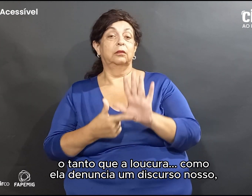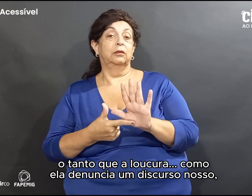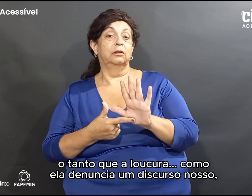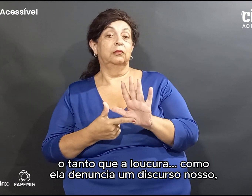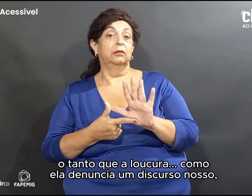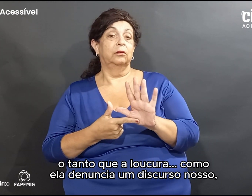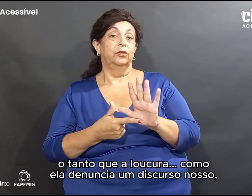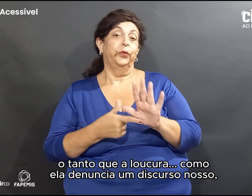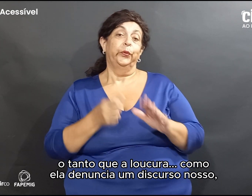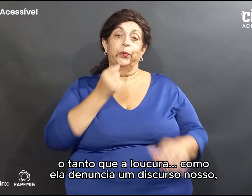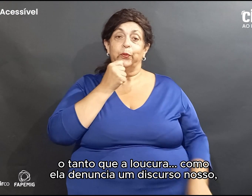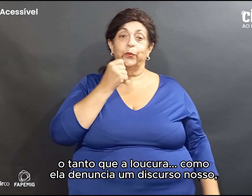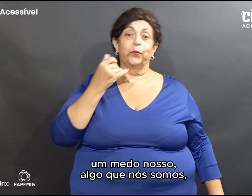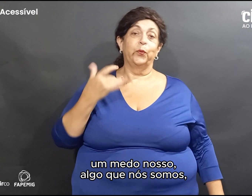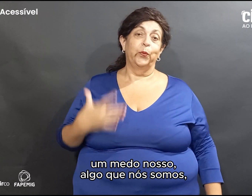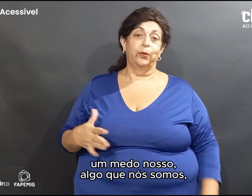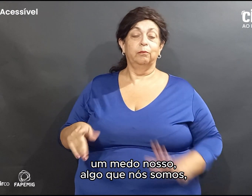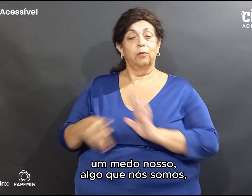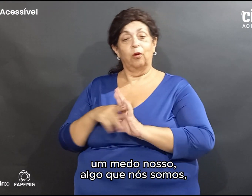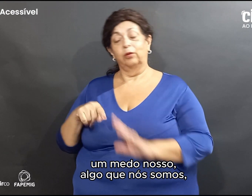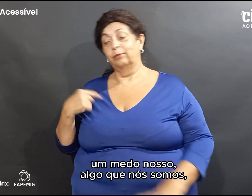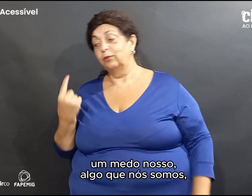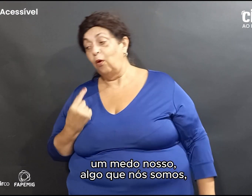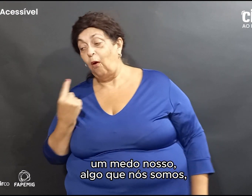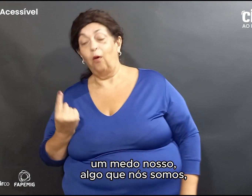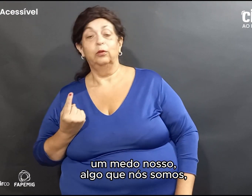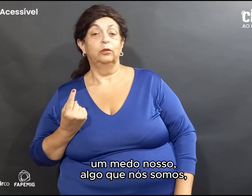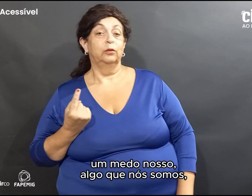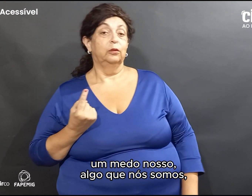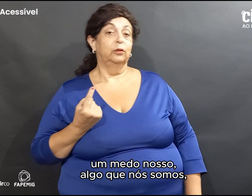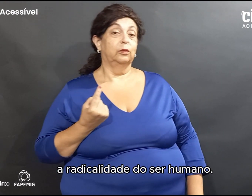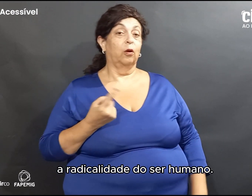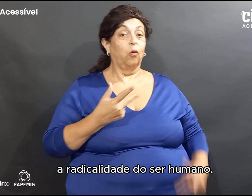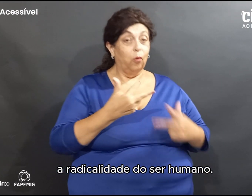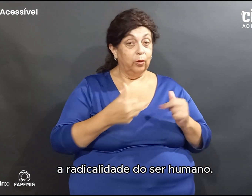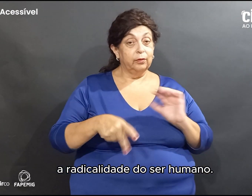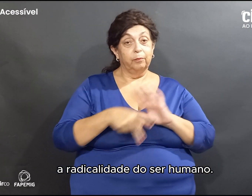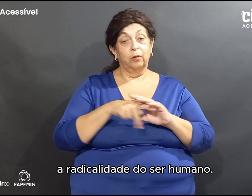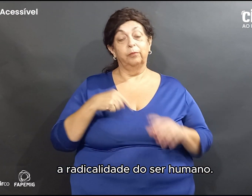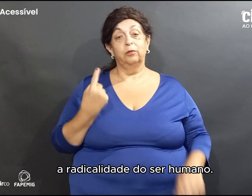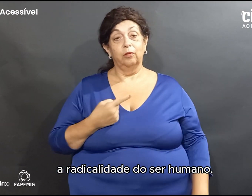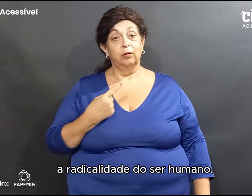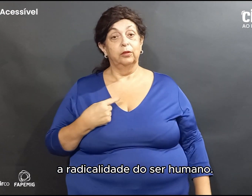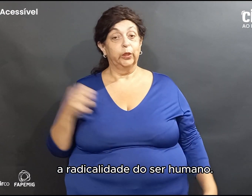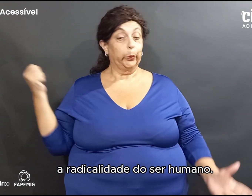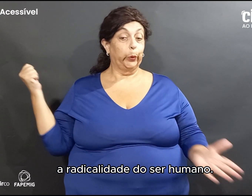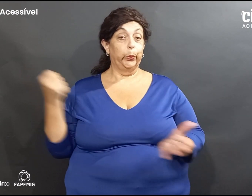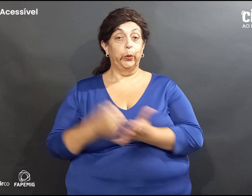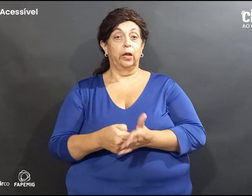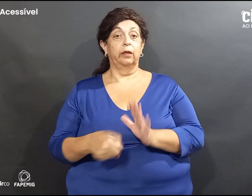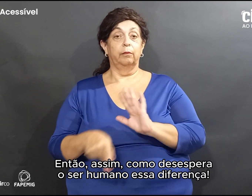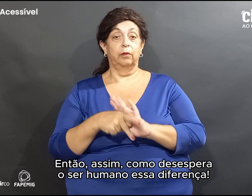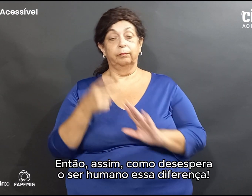um discurso nosso, um medo nosso, algo que nós somos, a radicalidade do ser humano, né? Então,